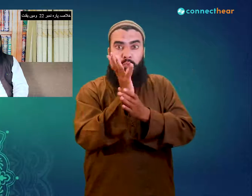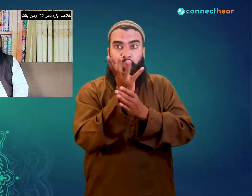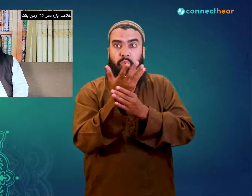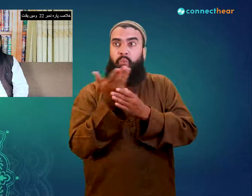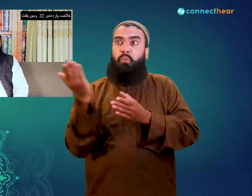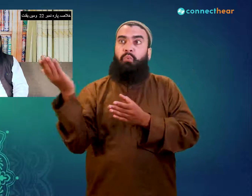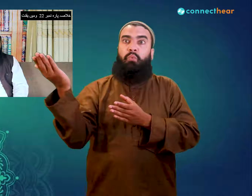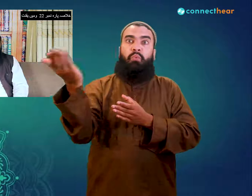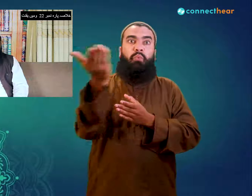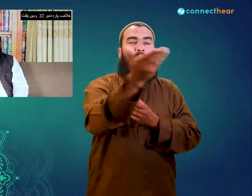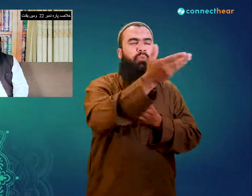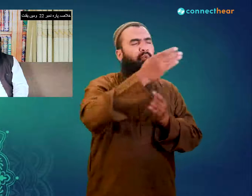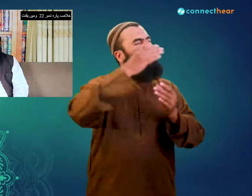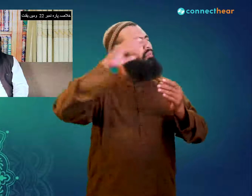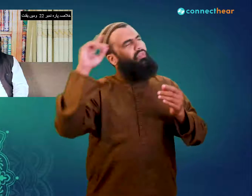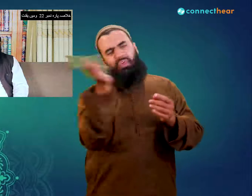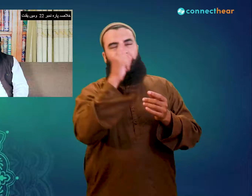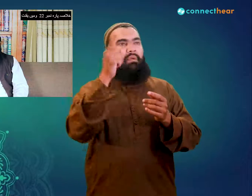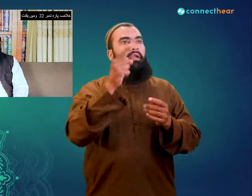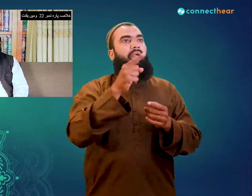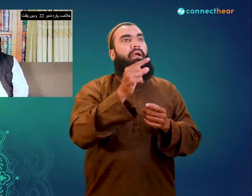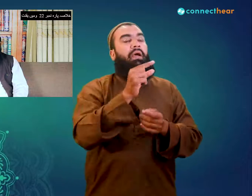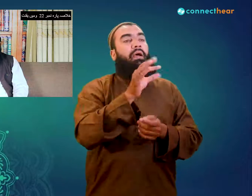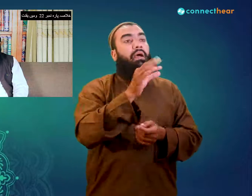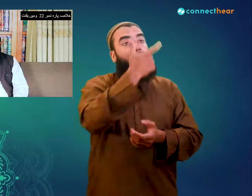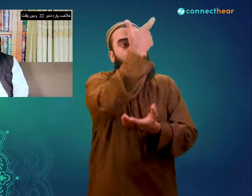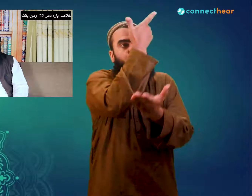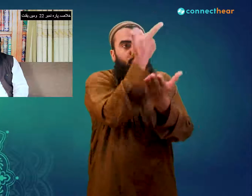لیے نبی اور رسول بنا کر بھیجا گیا ہے۔